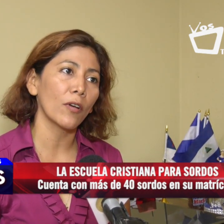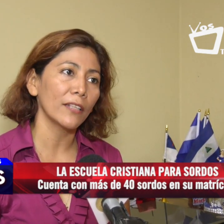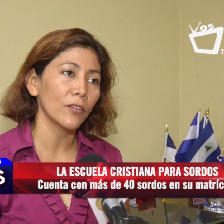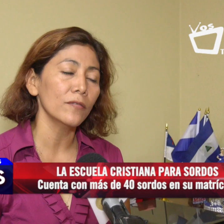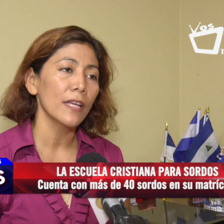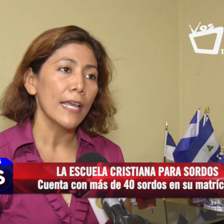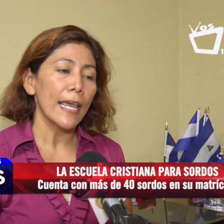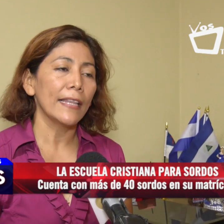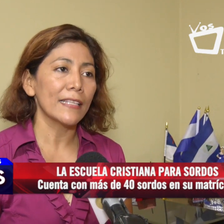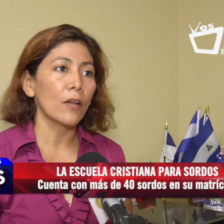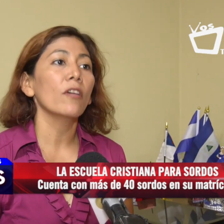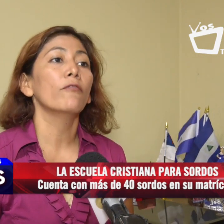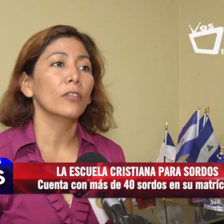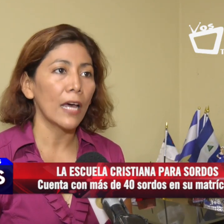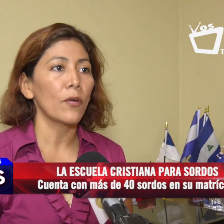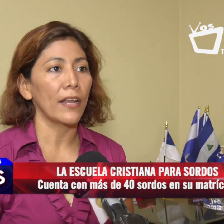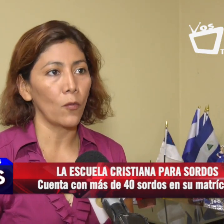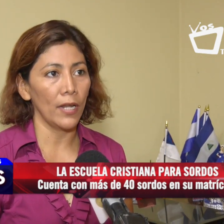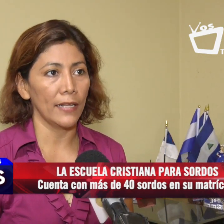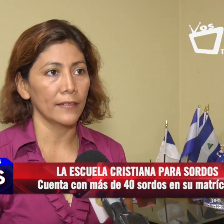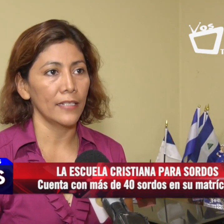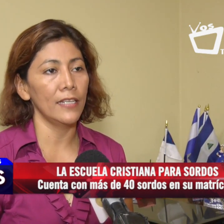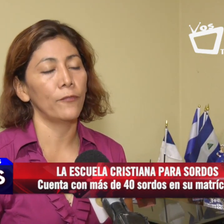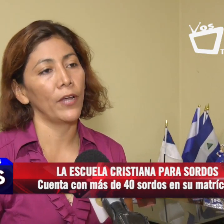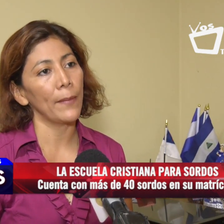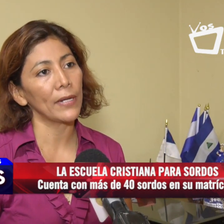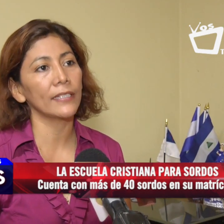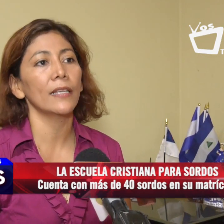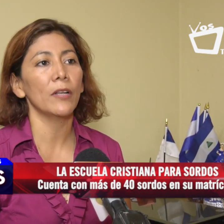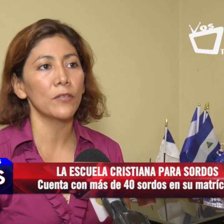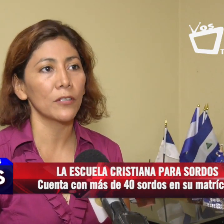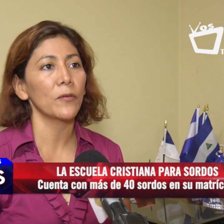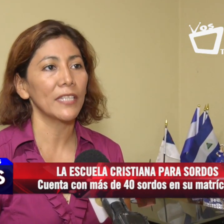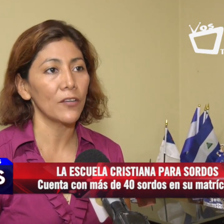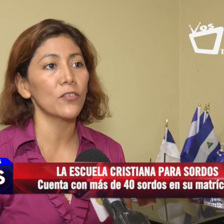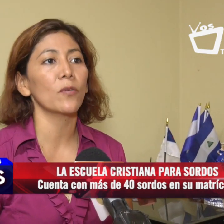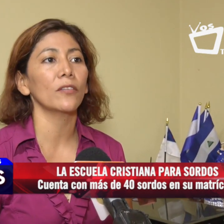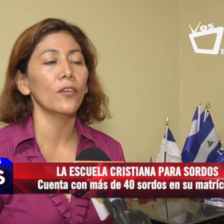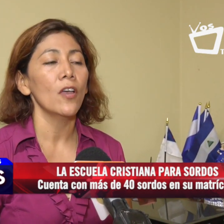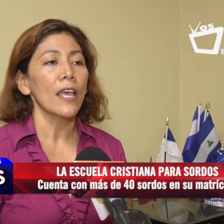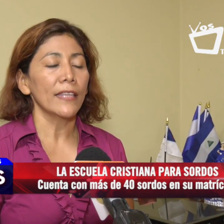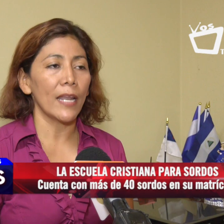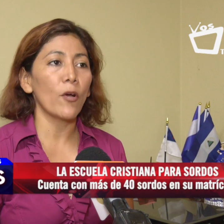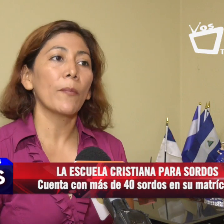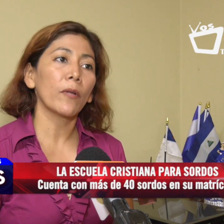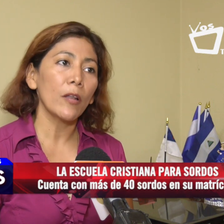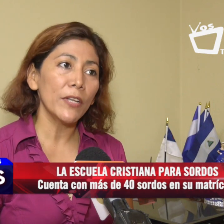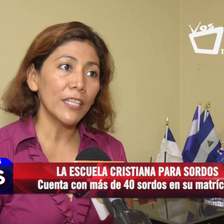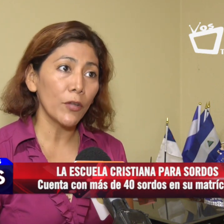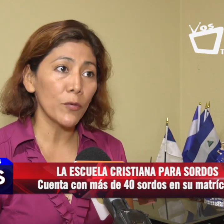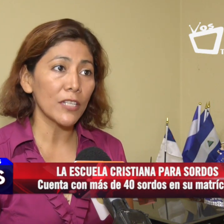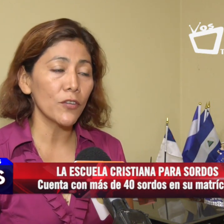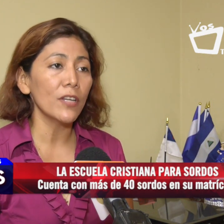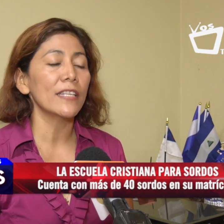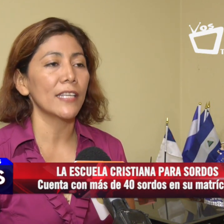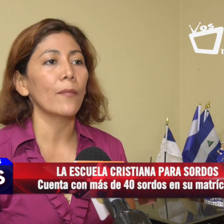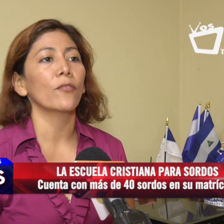su corazón el deseo de fundar una escuela. Y fue a partir de 1998 cuando tenemos el aprobado del Ministerio de Educación e iniciamos